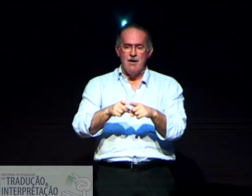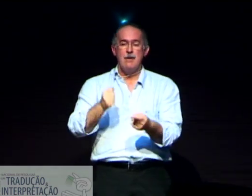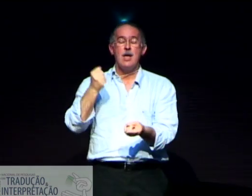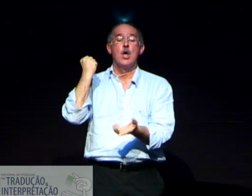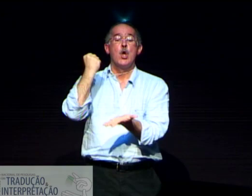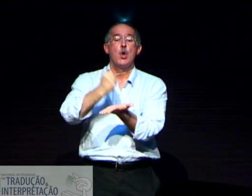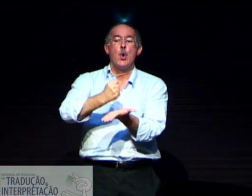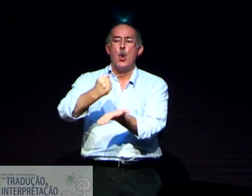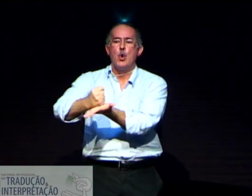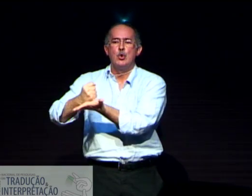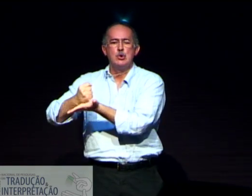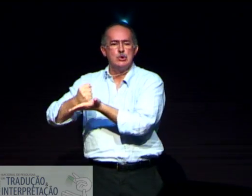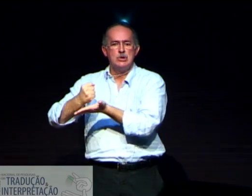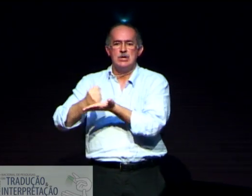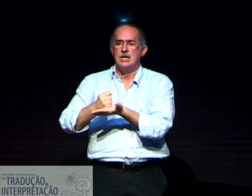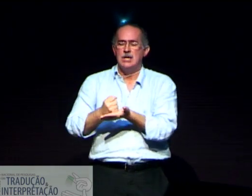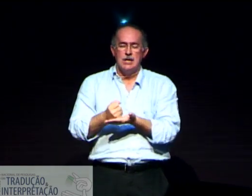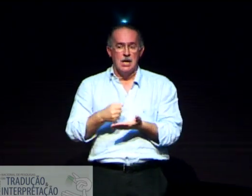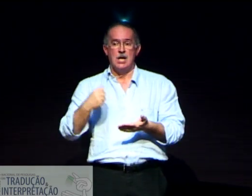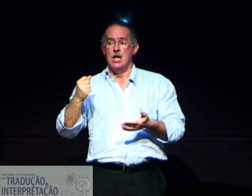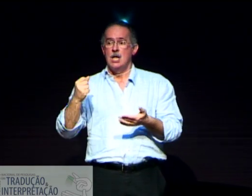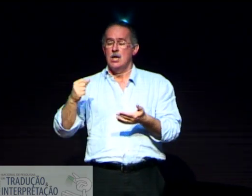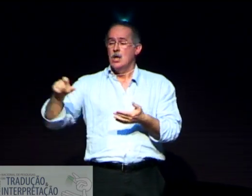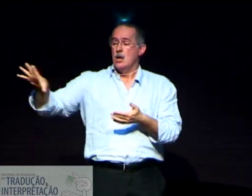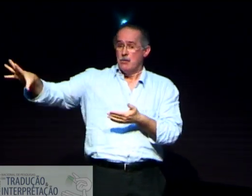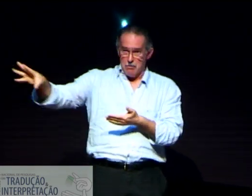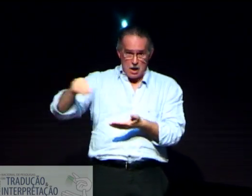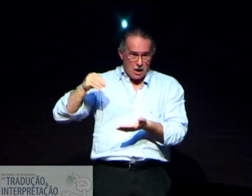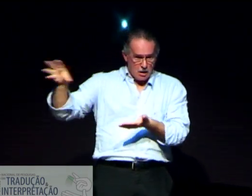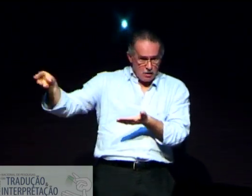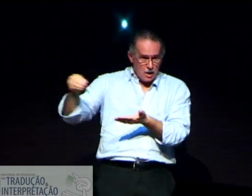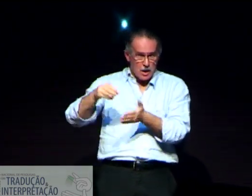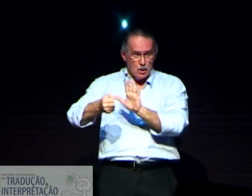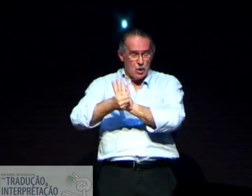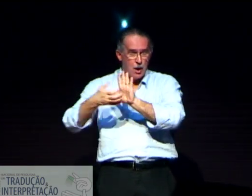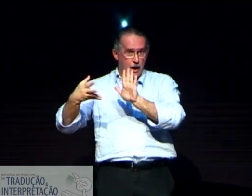E também como podemos contratar?